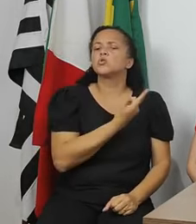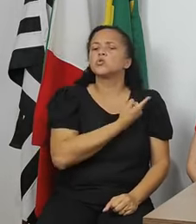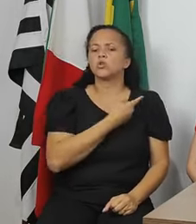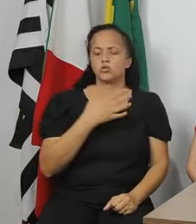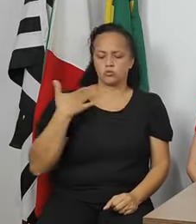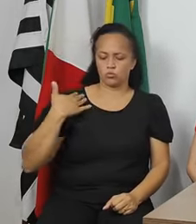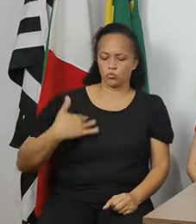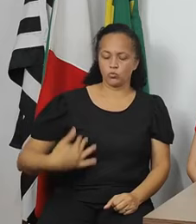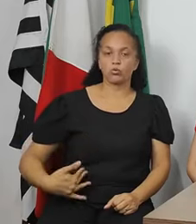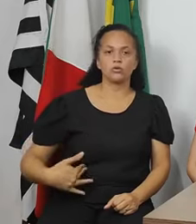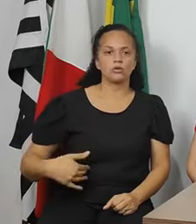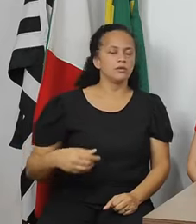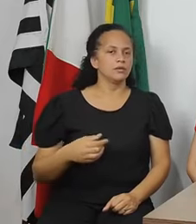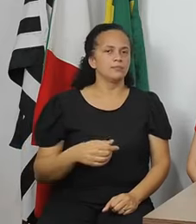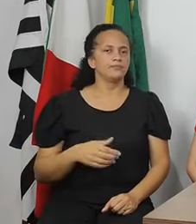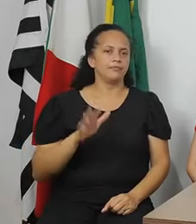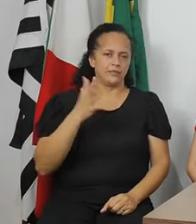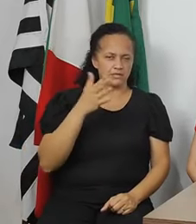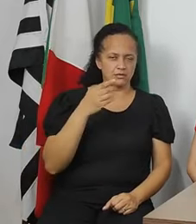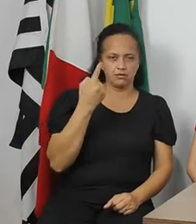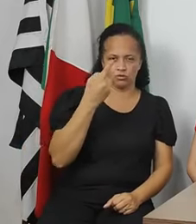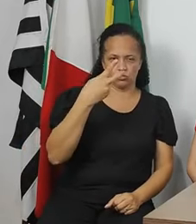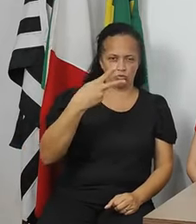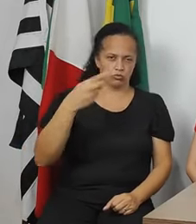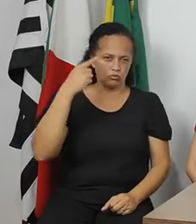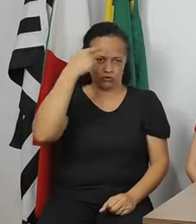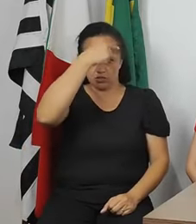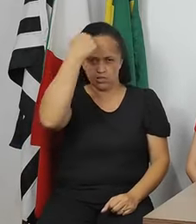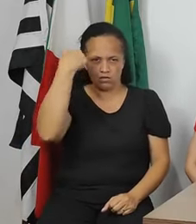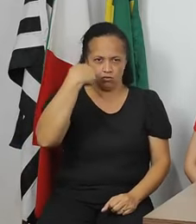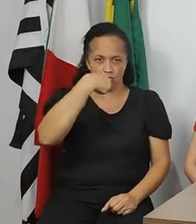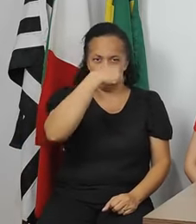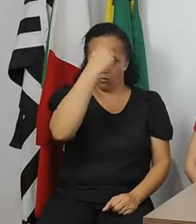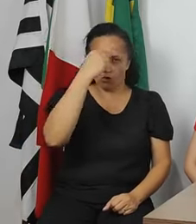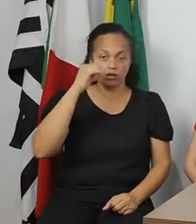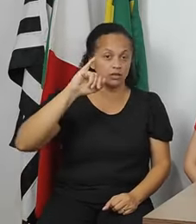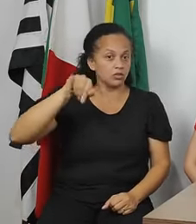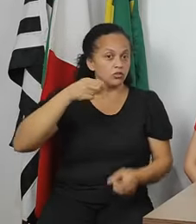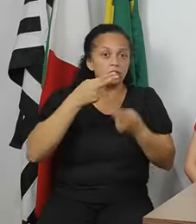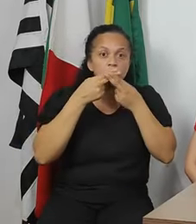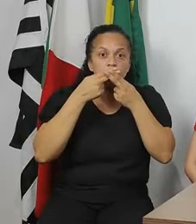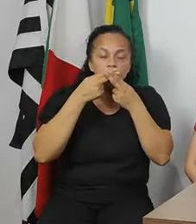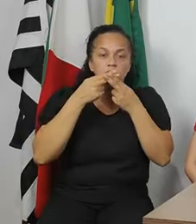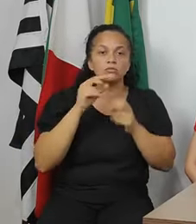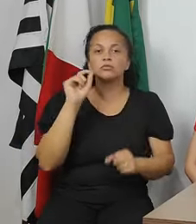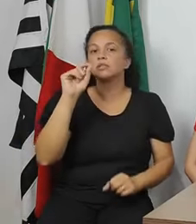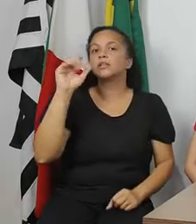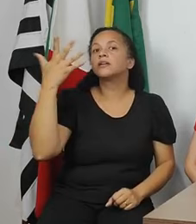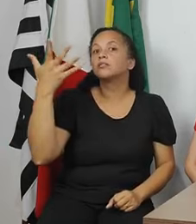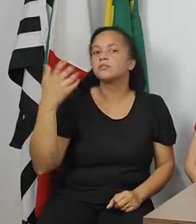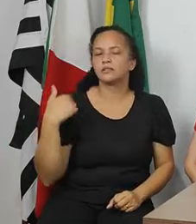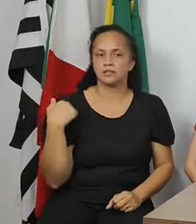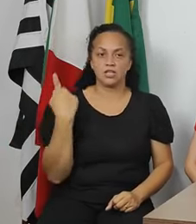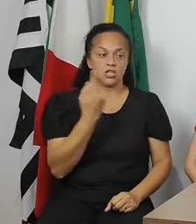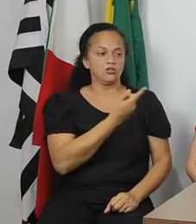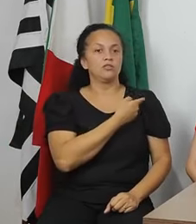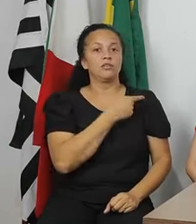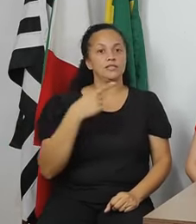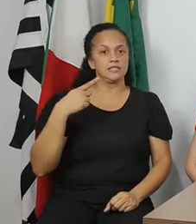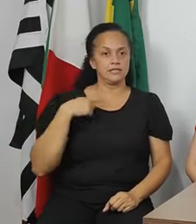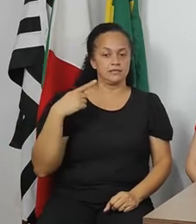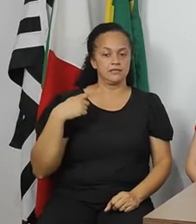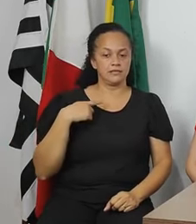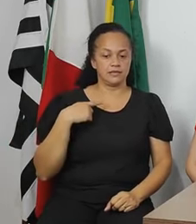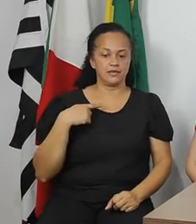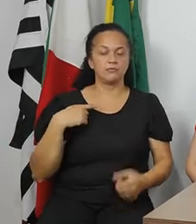jejum? Esse estudo diz que começa a ter um hormônio de crescimento no nosso organismo, né?